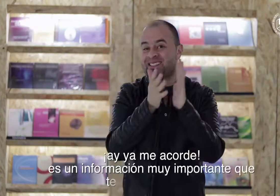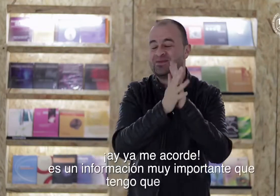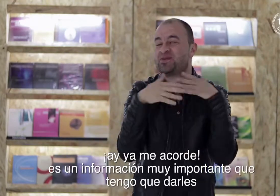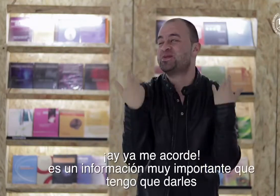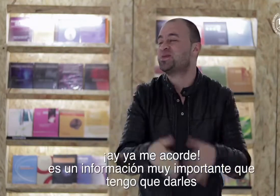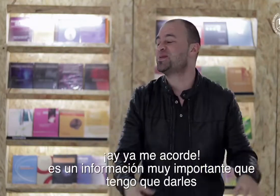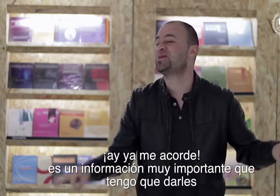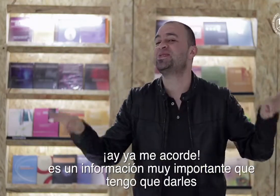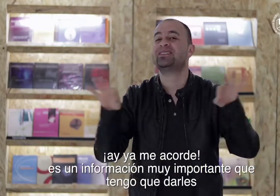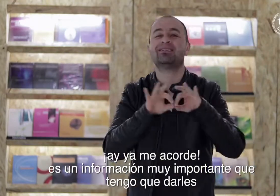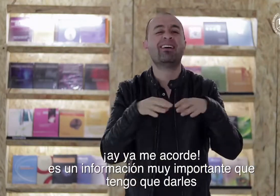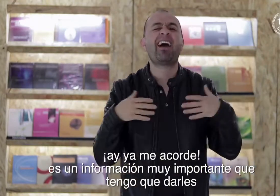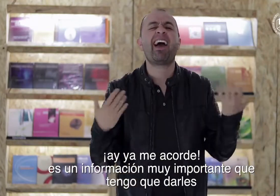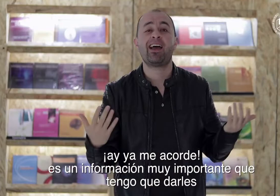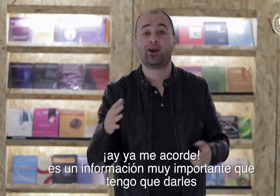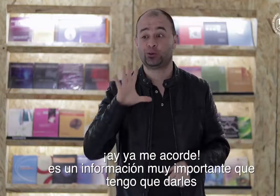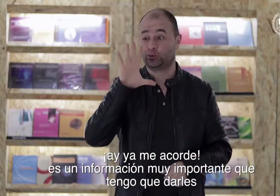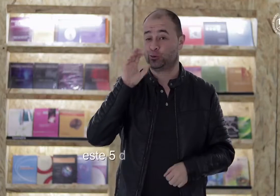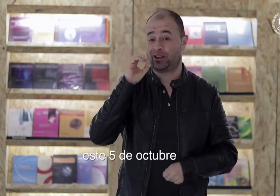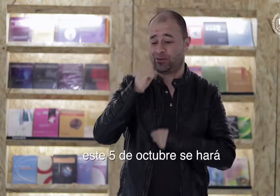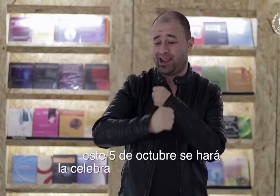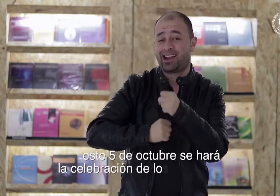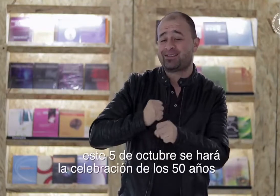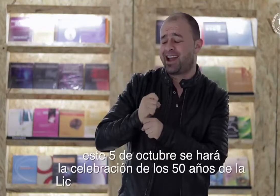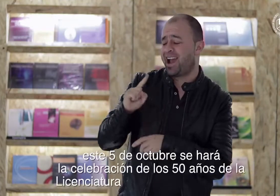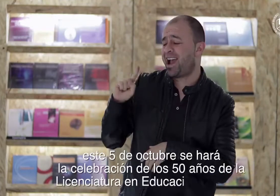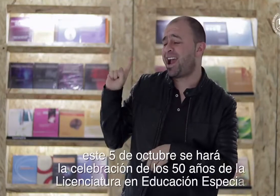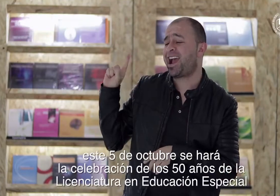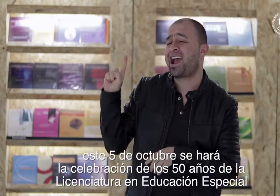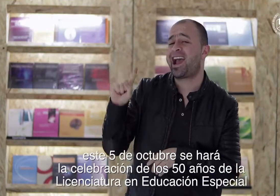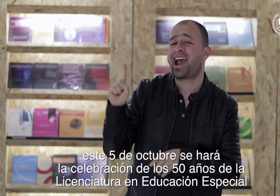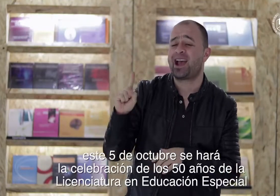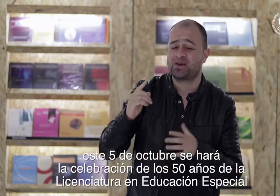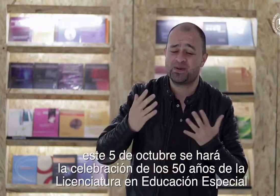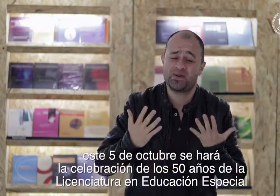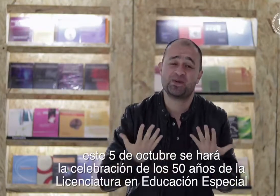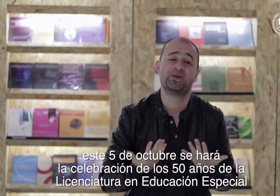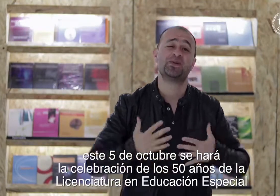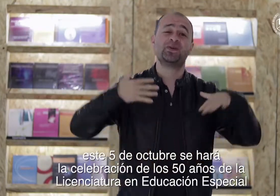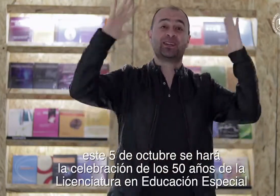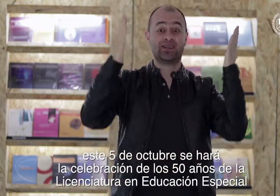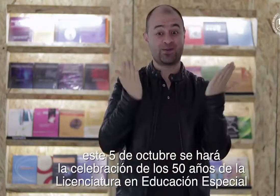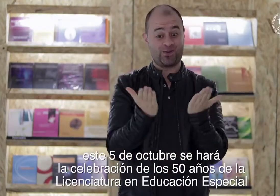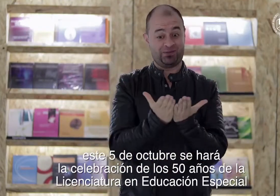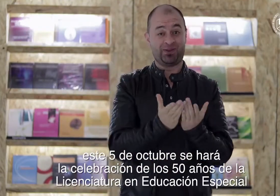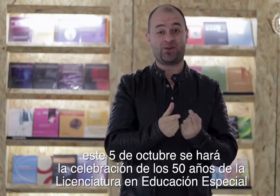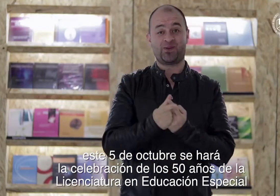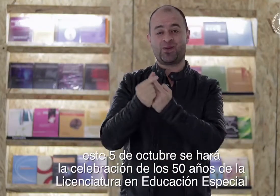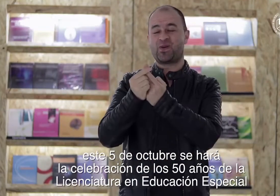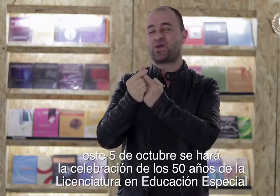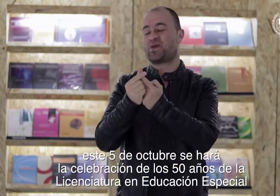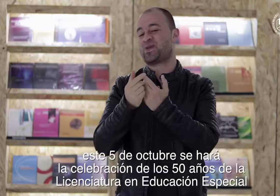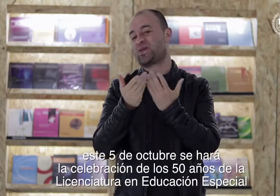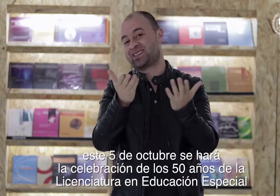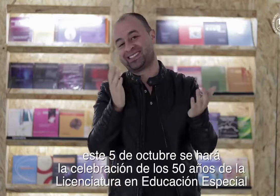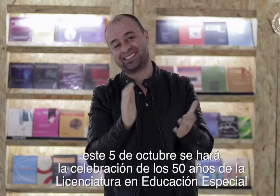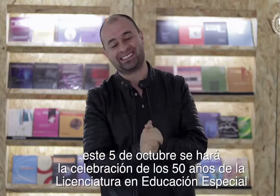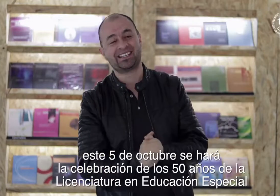acordé! Es una información muy importante que tengo que darles. Este 5 de octubre se hará la celebración de los 50 años de la licenciatura